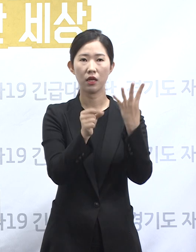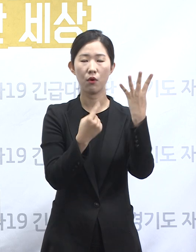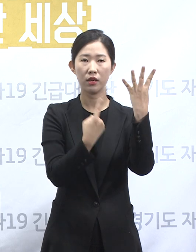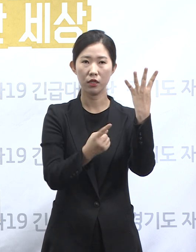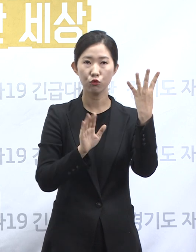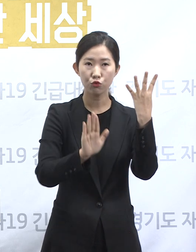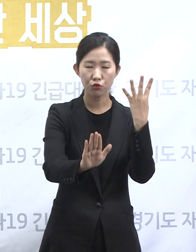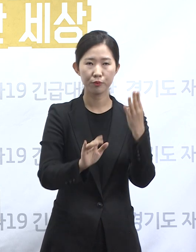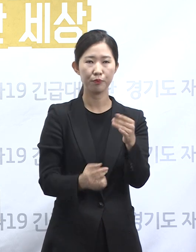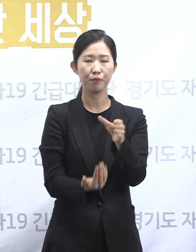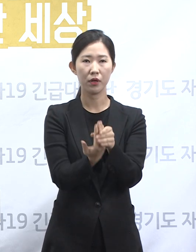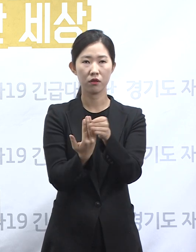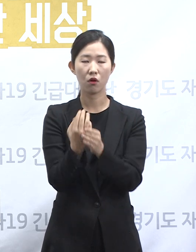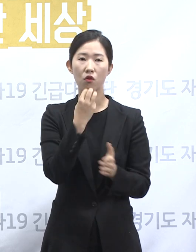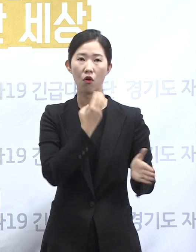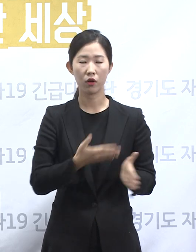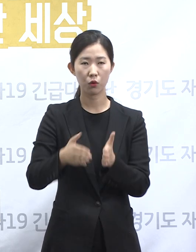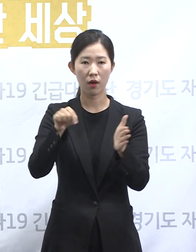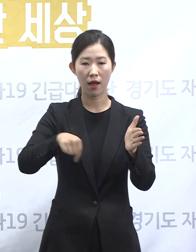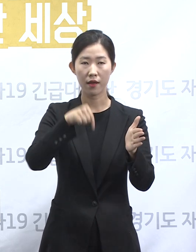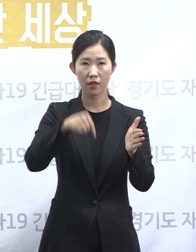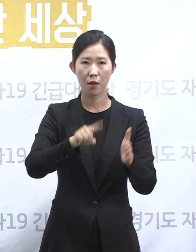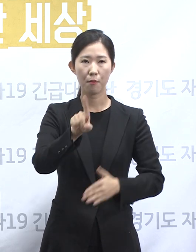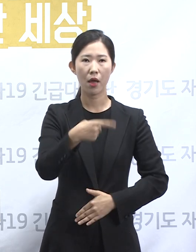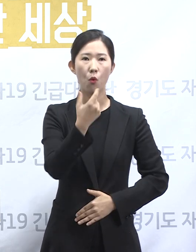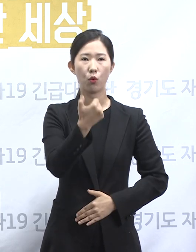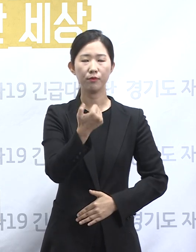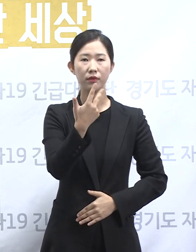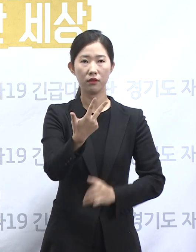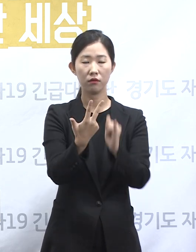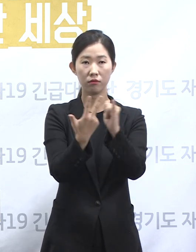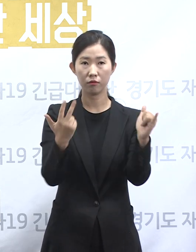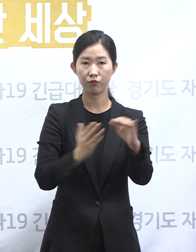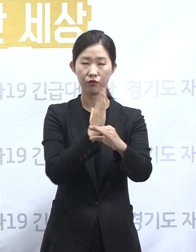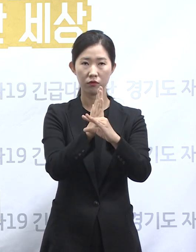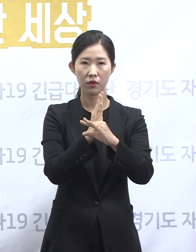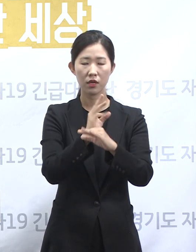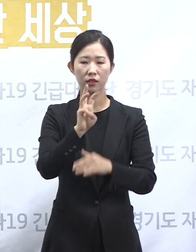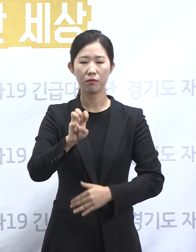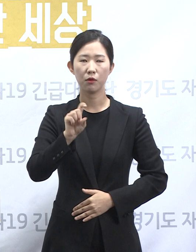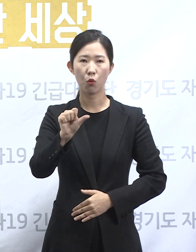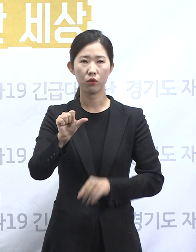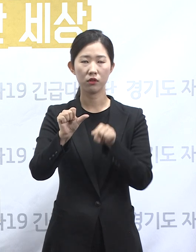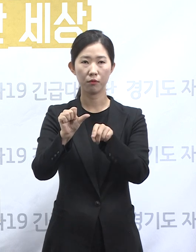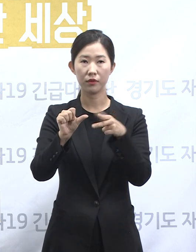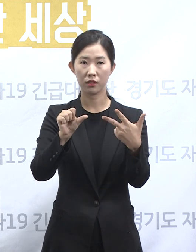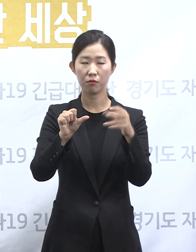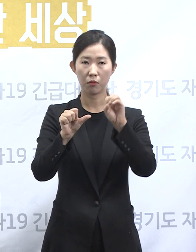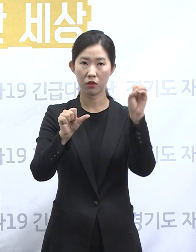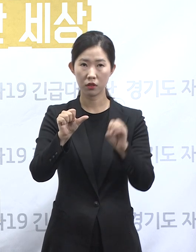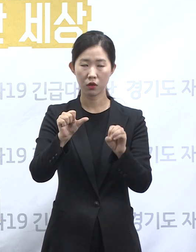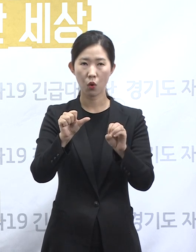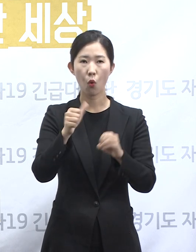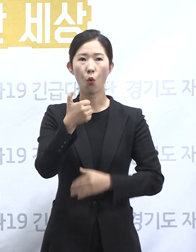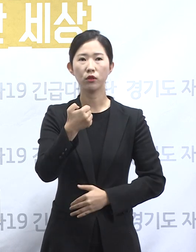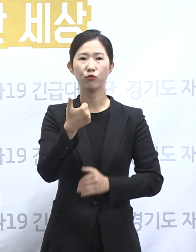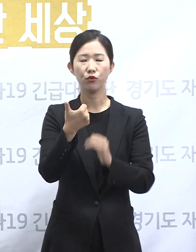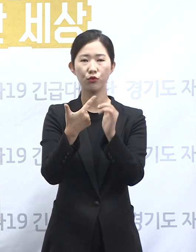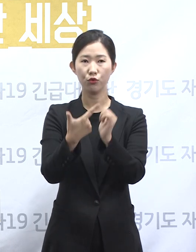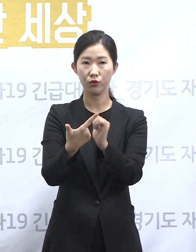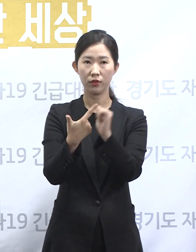이후 발생한 도내 확진자 157명 중 35.7%에 해당하는 56명이 해외